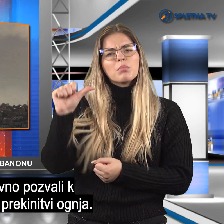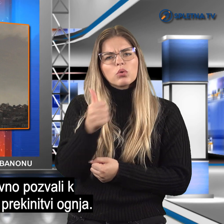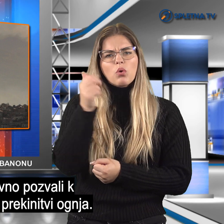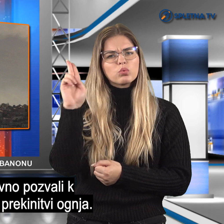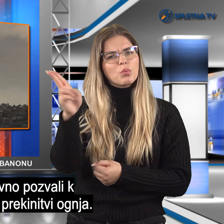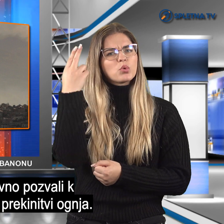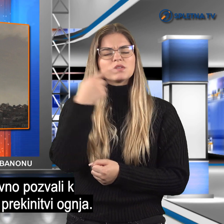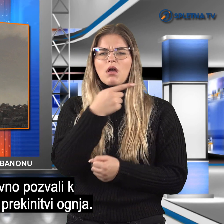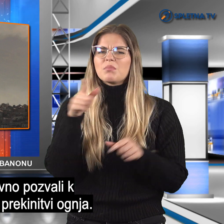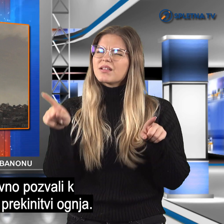prekinitvi ognja.